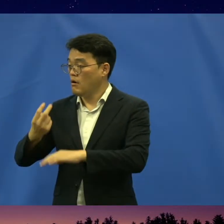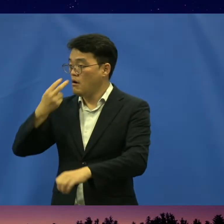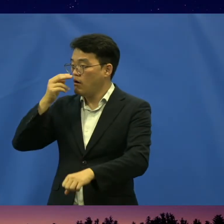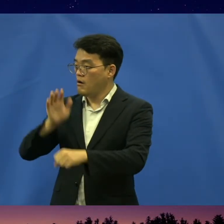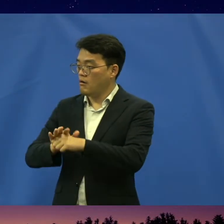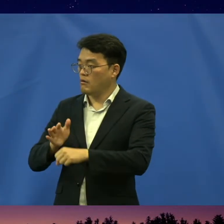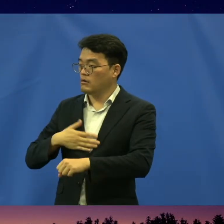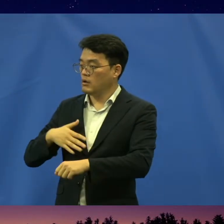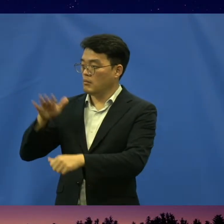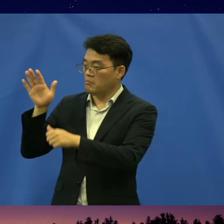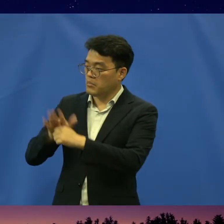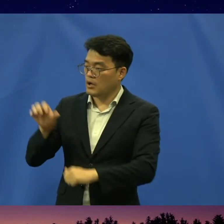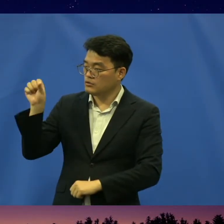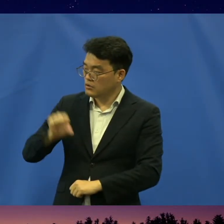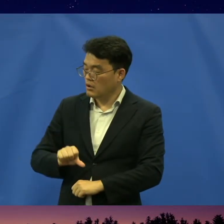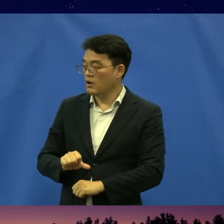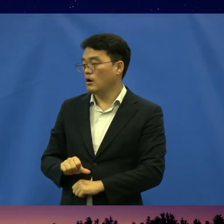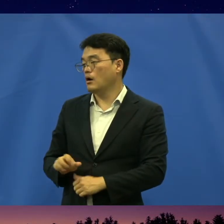미치는 거예요.